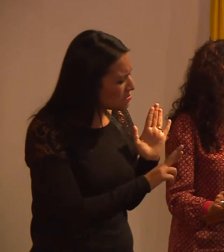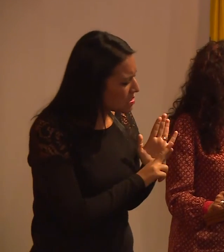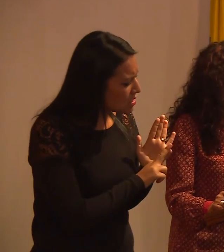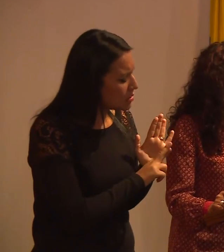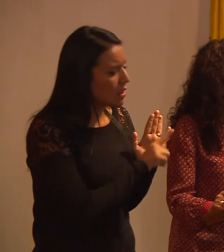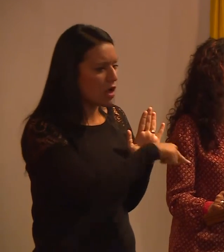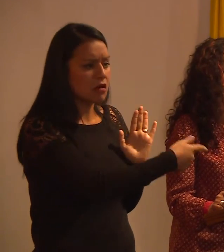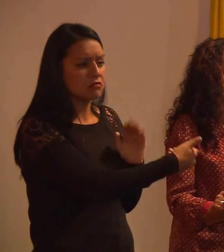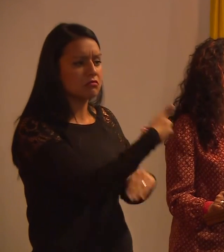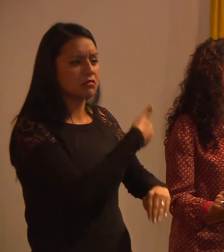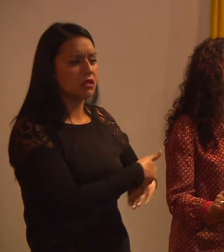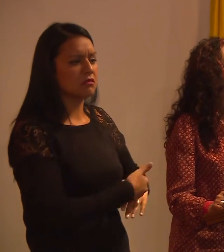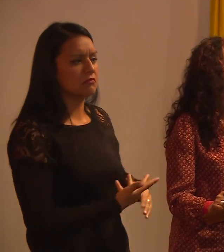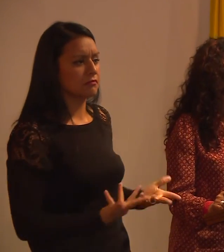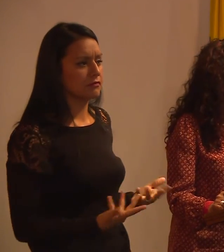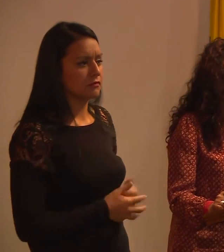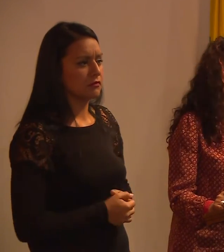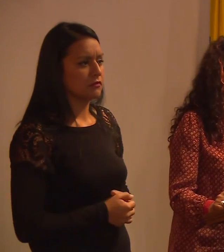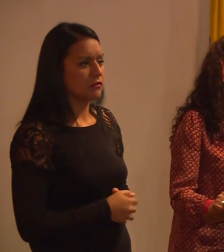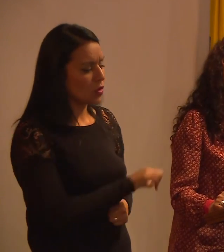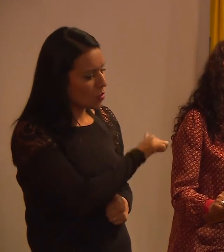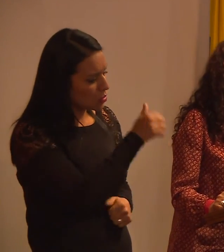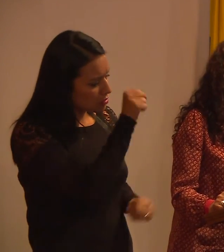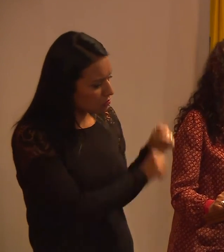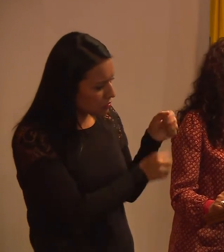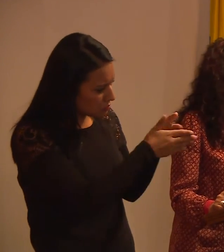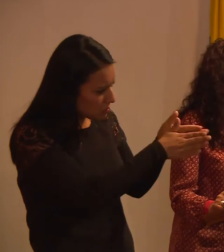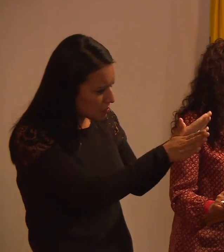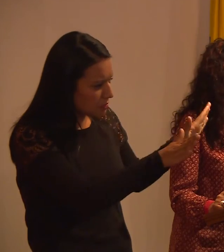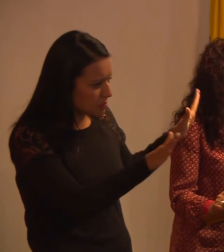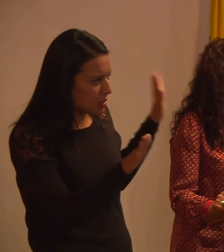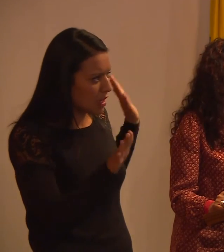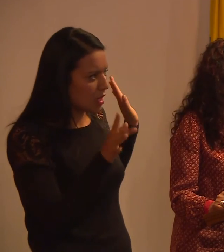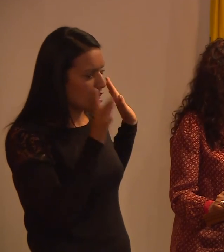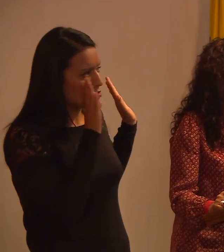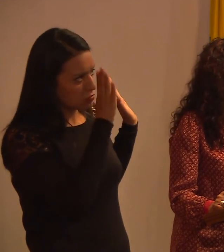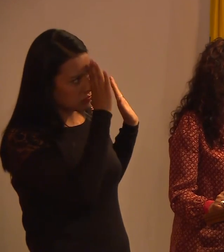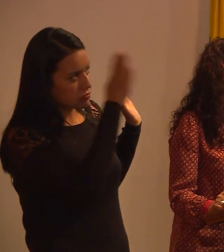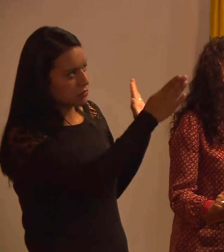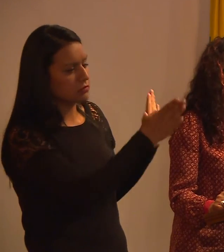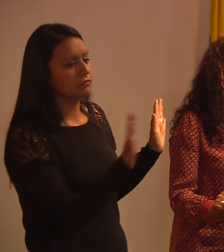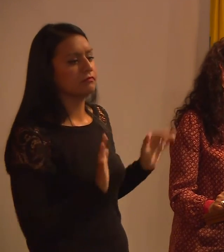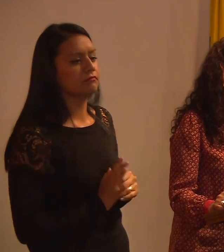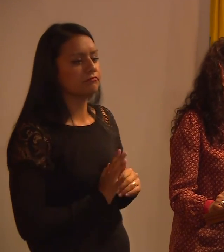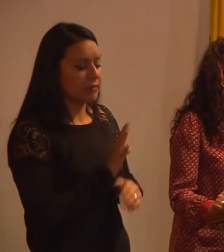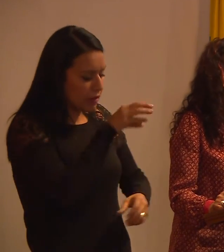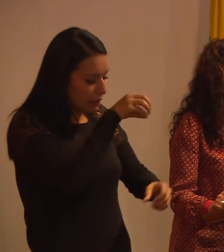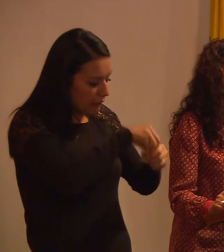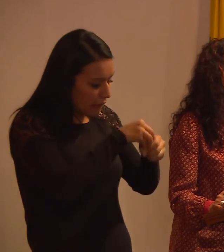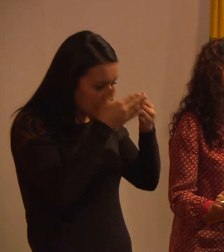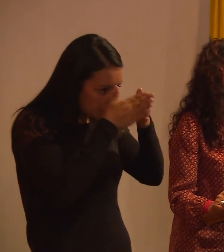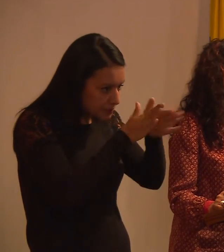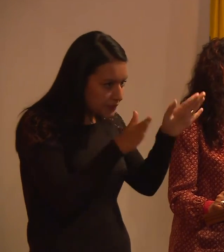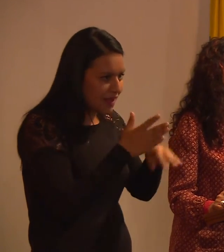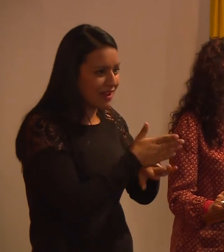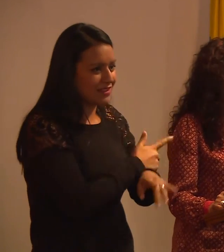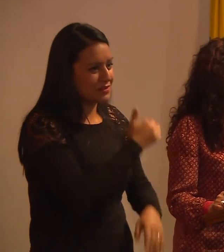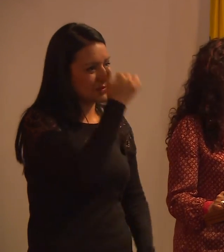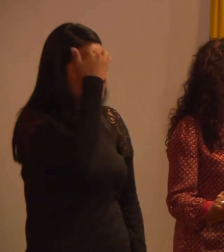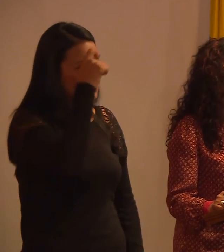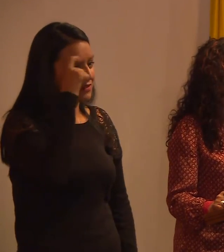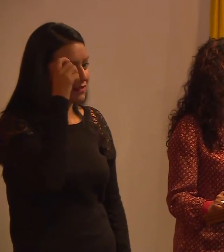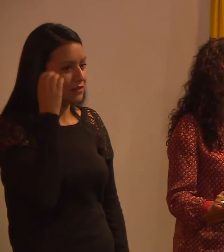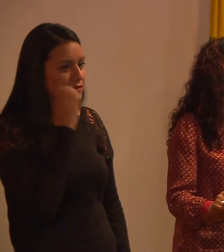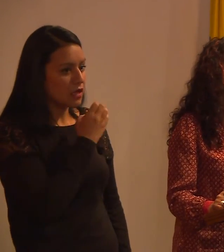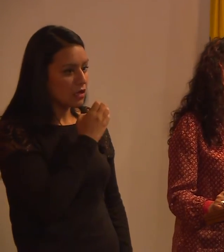que ofrecernos otras posibilidades para mirarnos hacia adentro. Necesitamos, como lo decía el profesor Adolfo, y en el